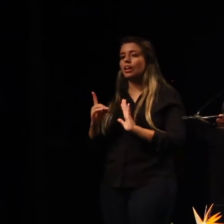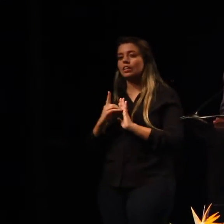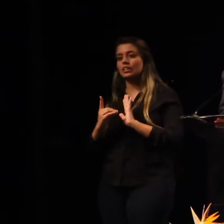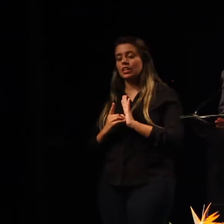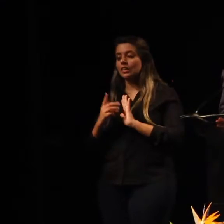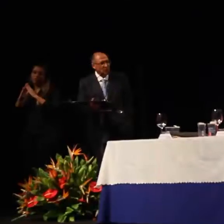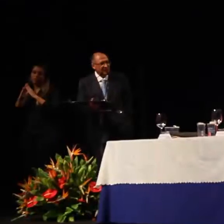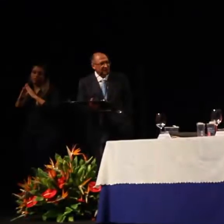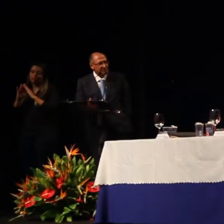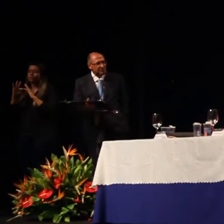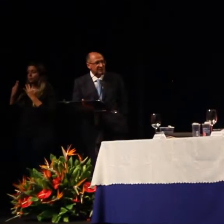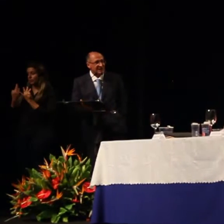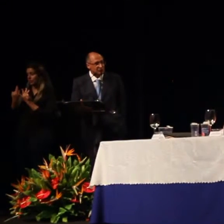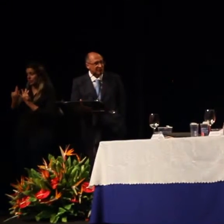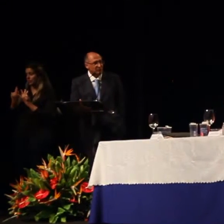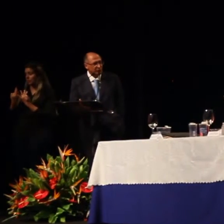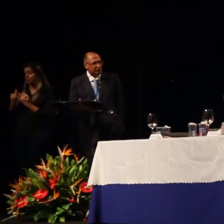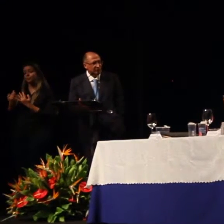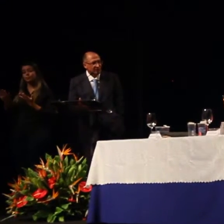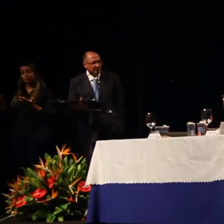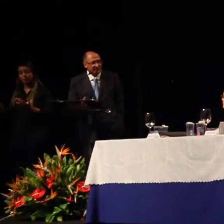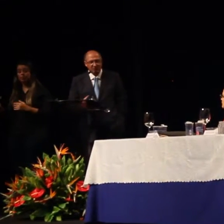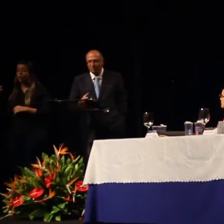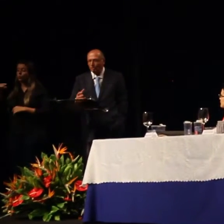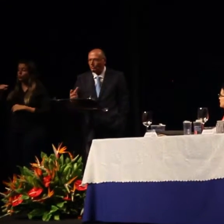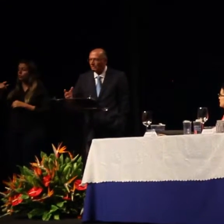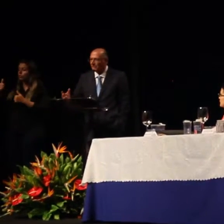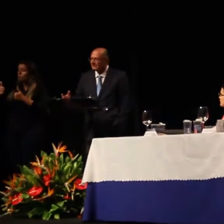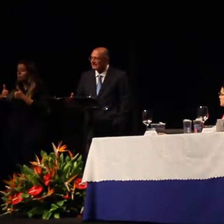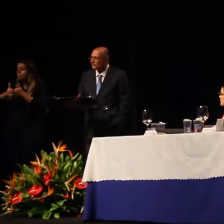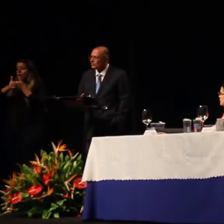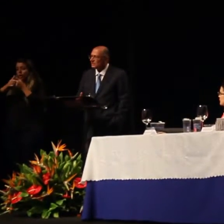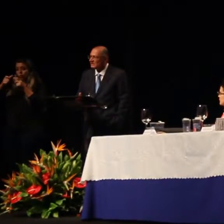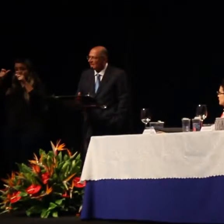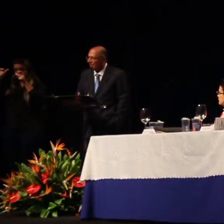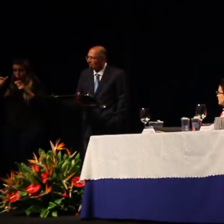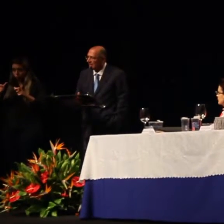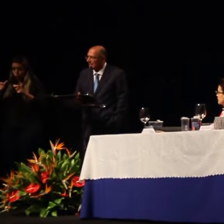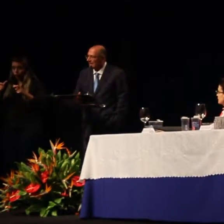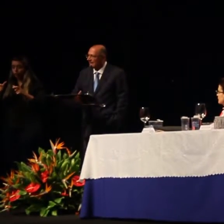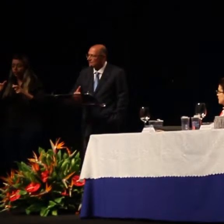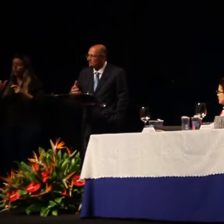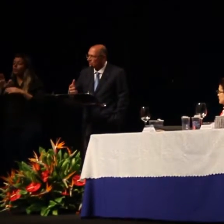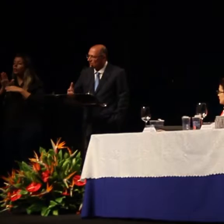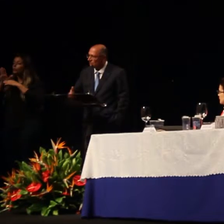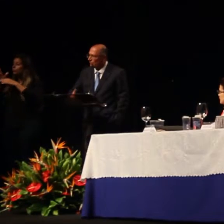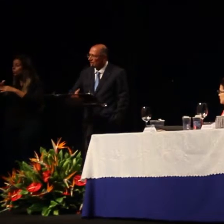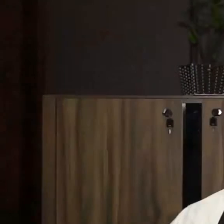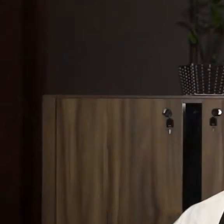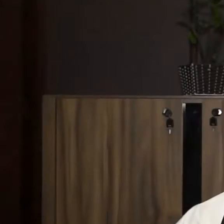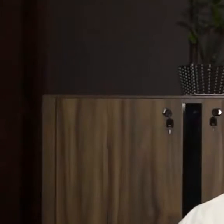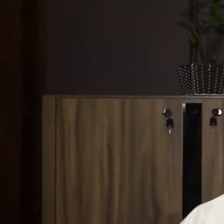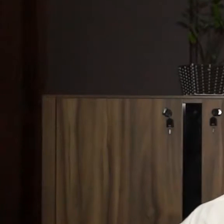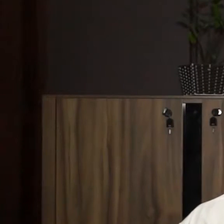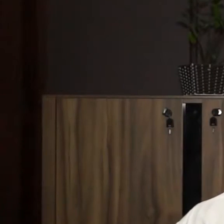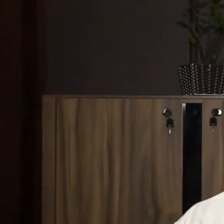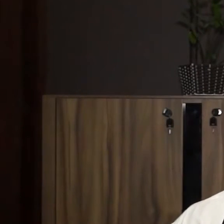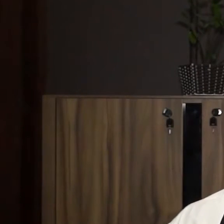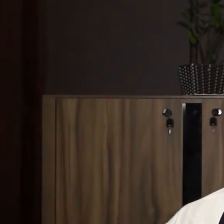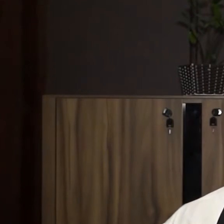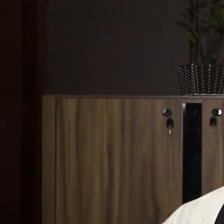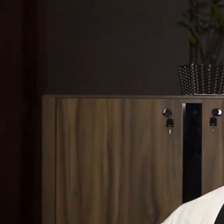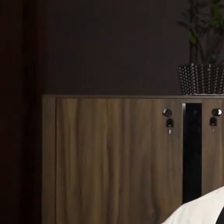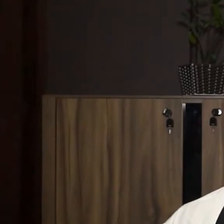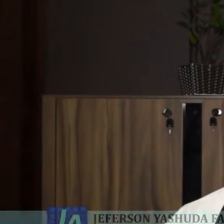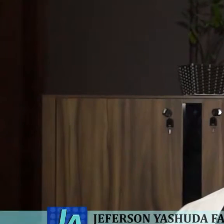alckmin e do vice márcio frança o governador exaltou o trabalho do novo reitor em 2010 deixou